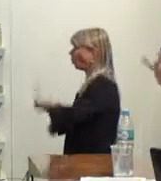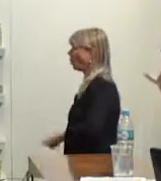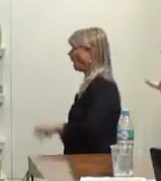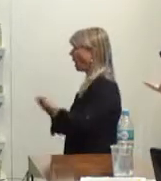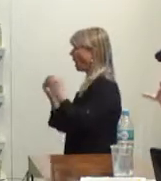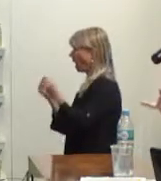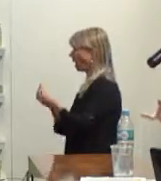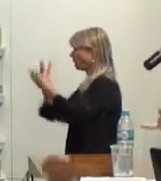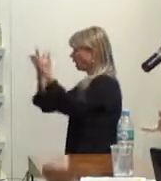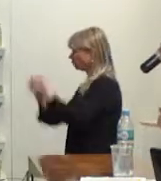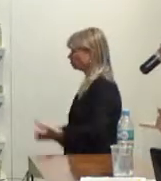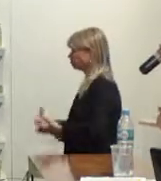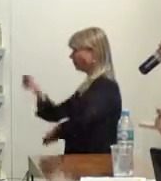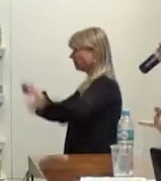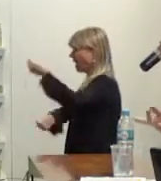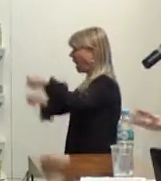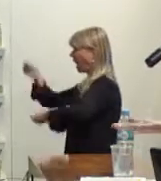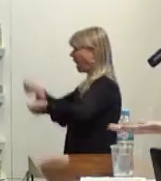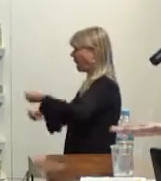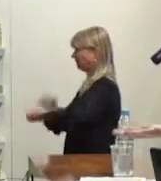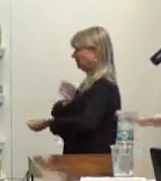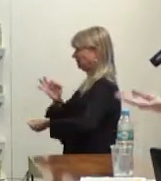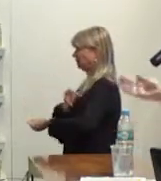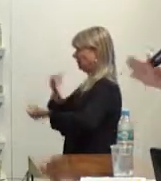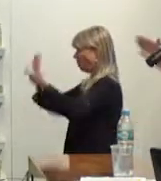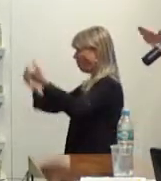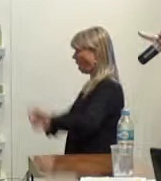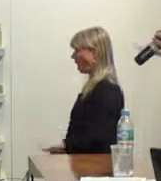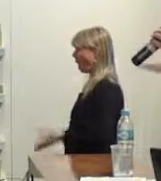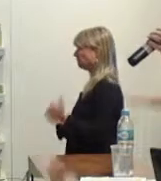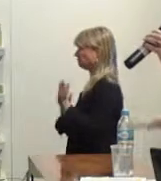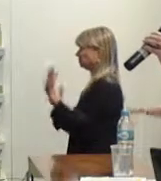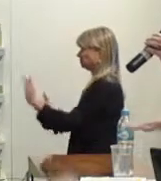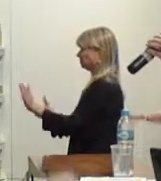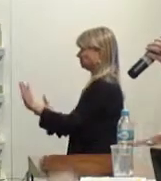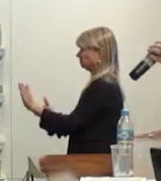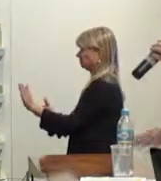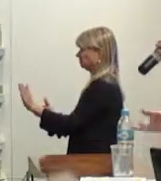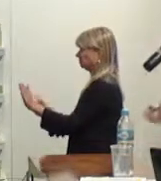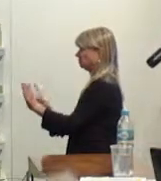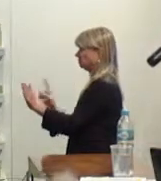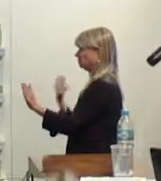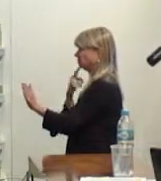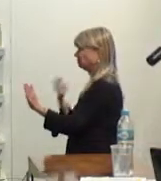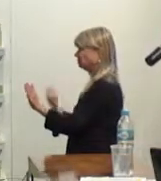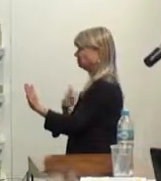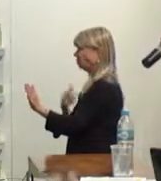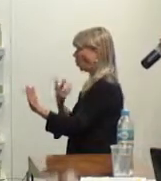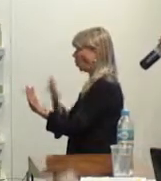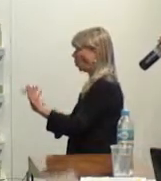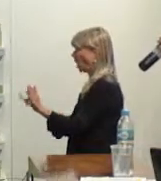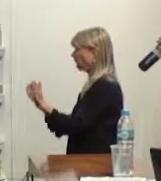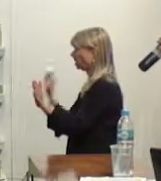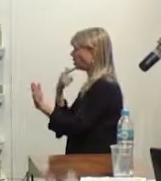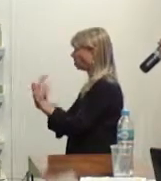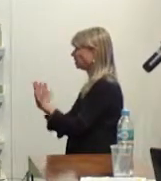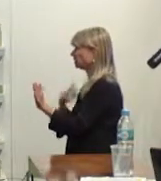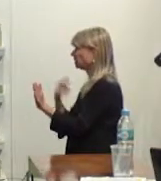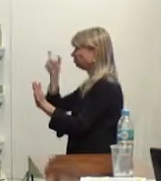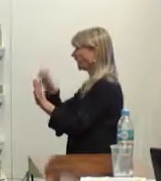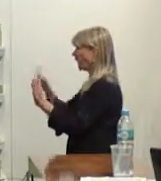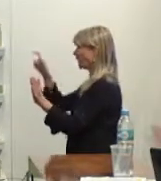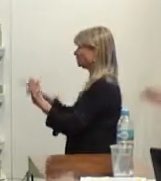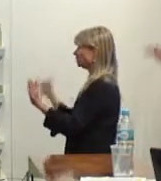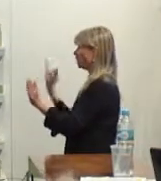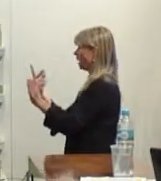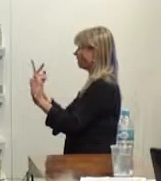sus presentaciones de balances anuales, no está subestimando la cantidad de pasajeros